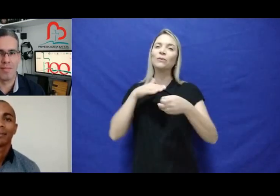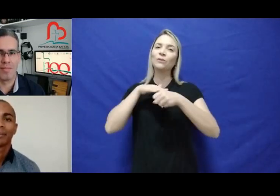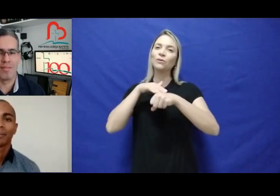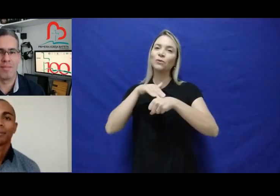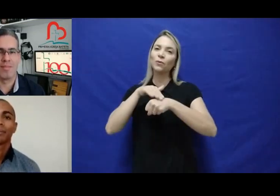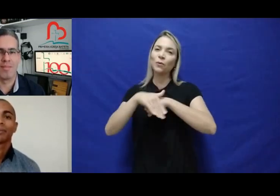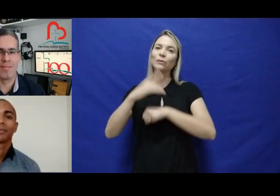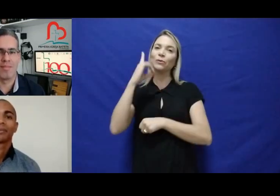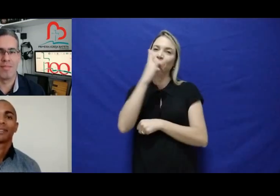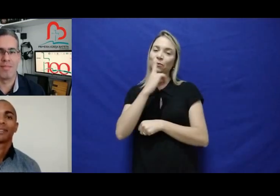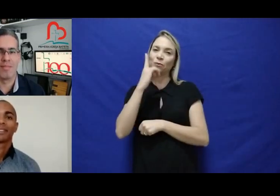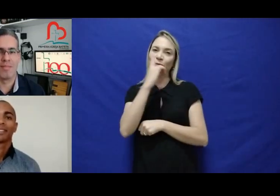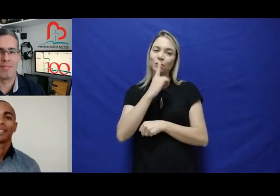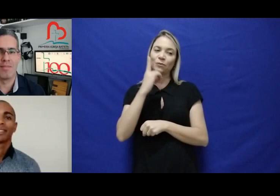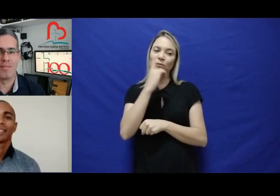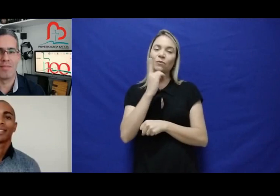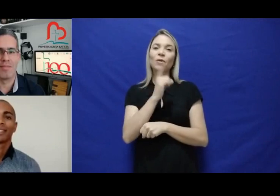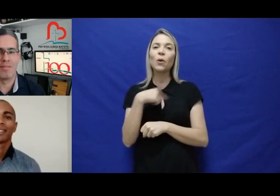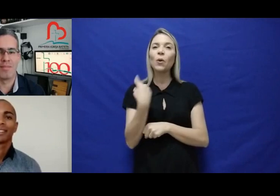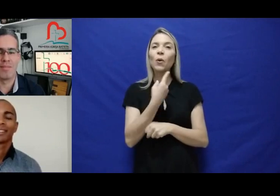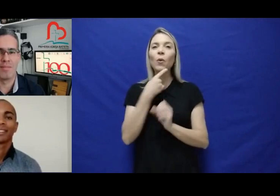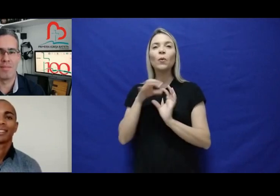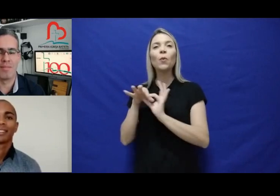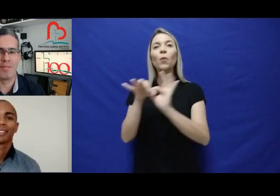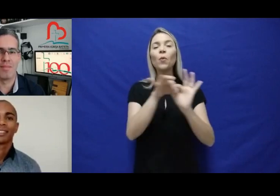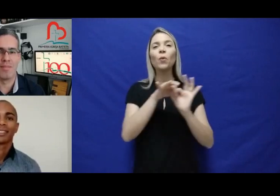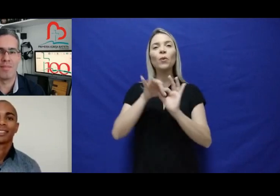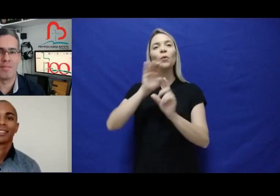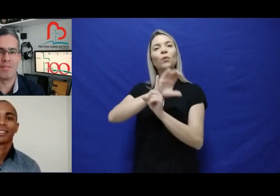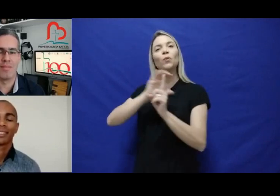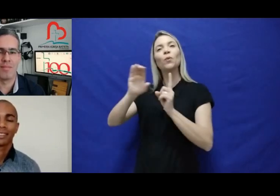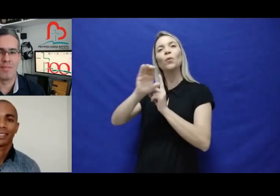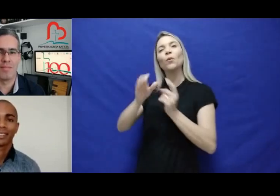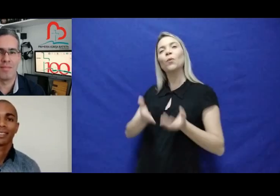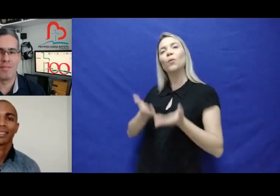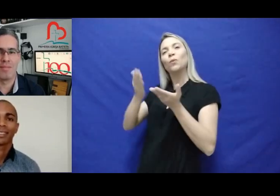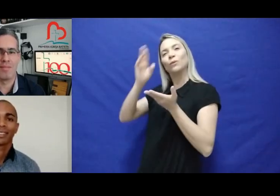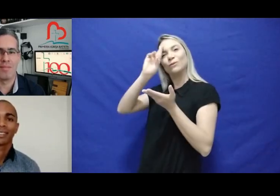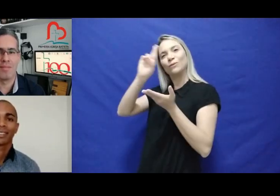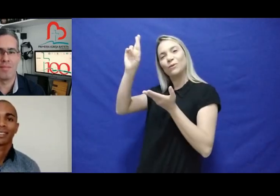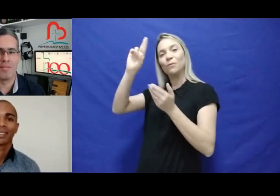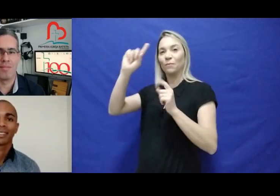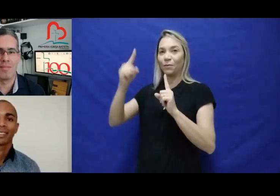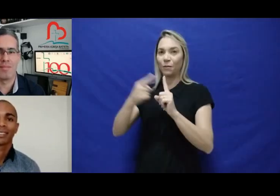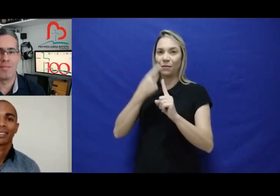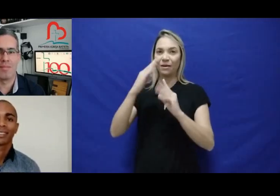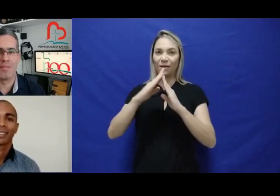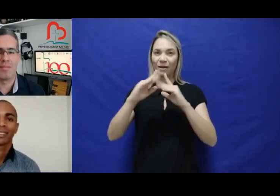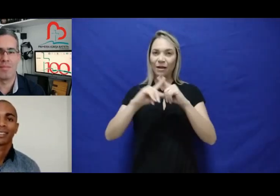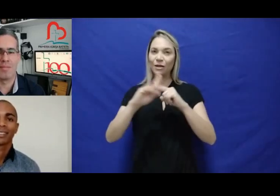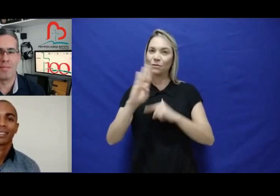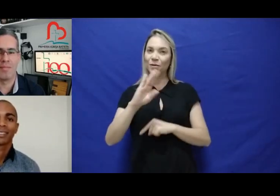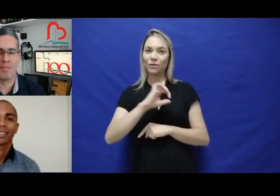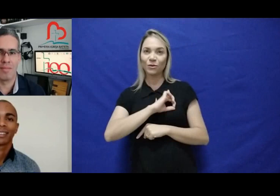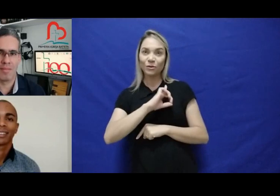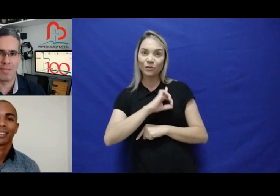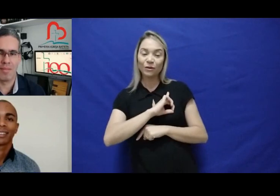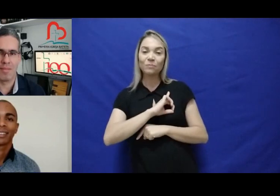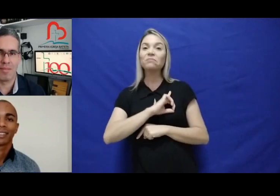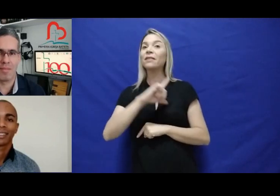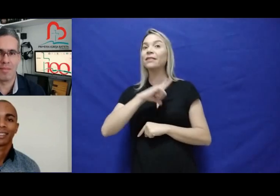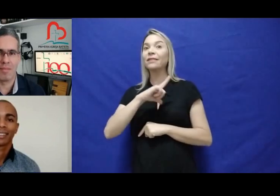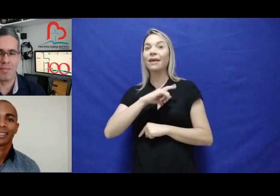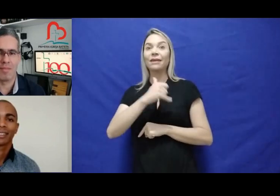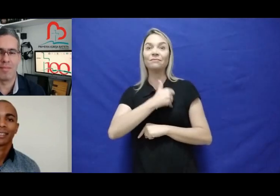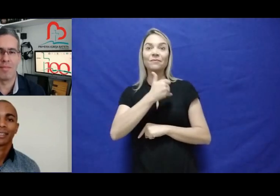sobre sua família nesta noite de domingo, quando nos reunimos para o culto ao Senhor. A primeira